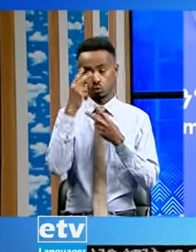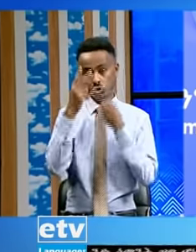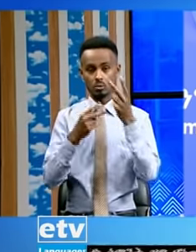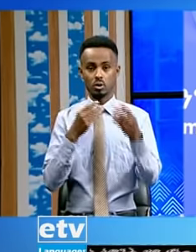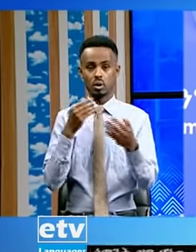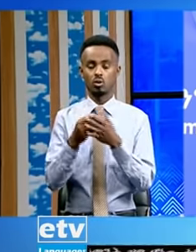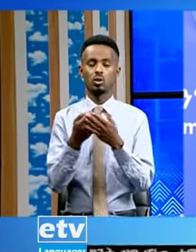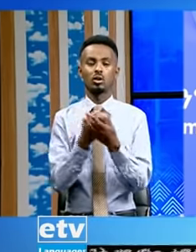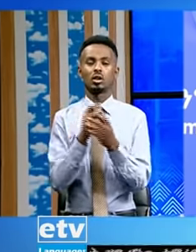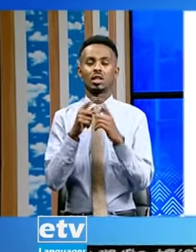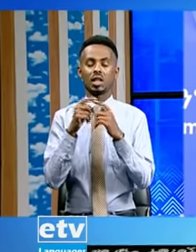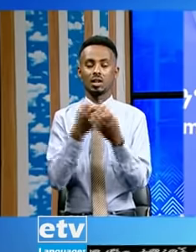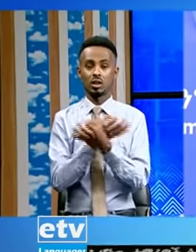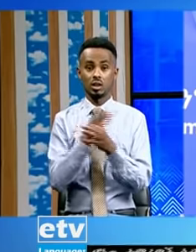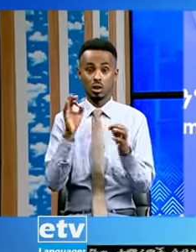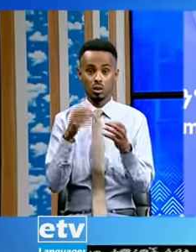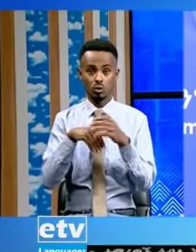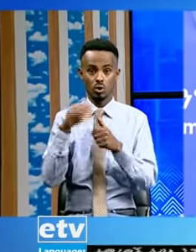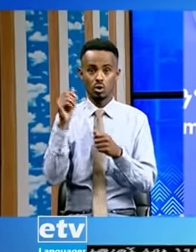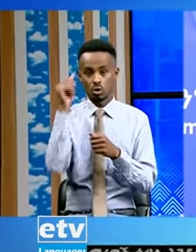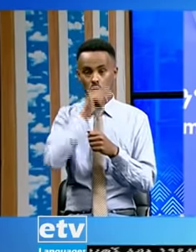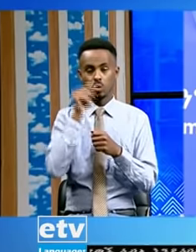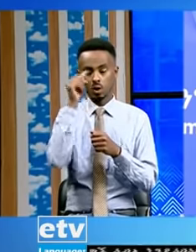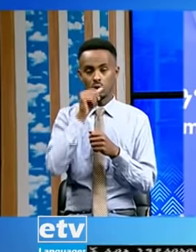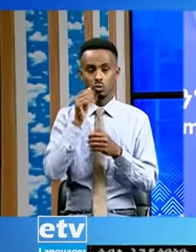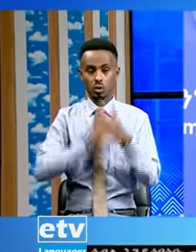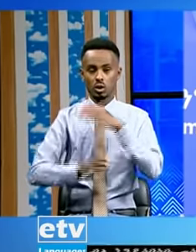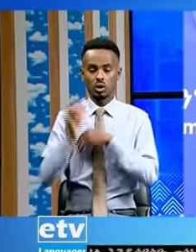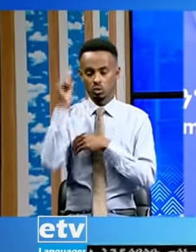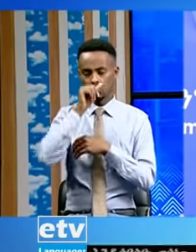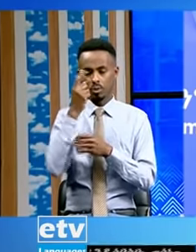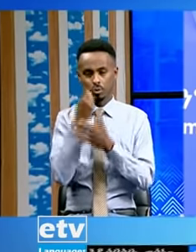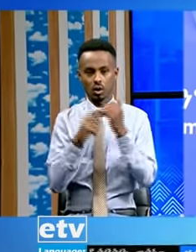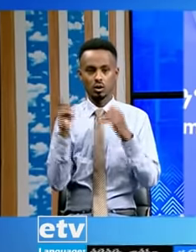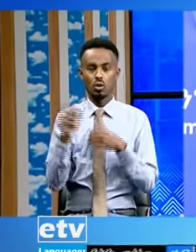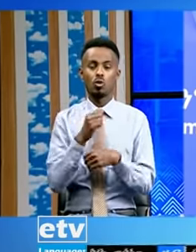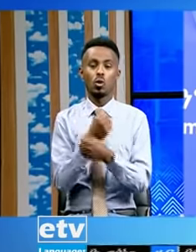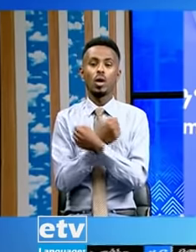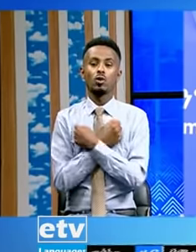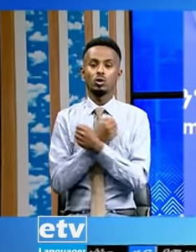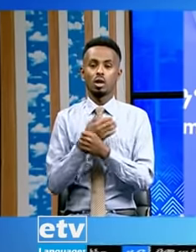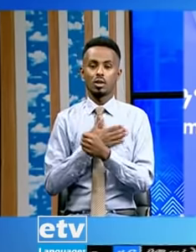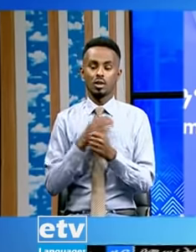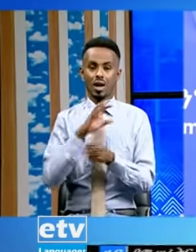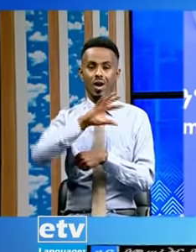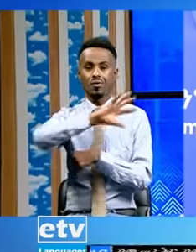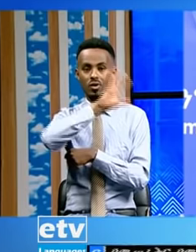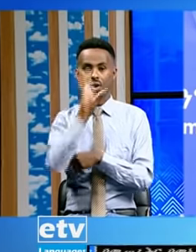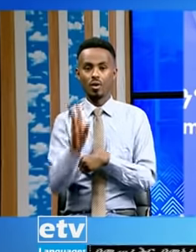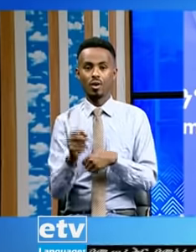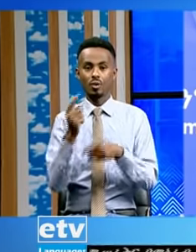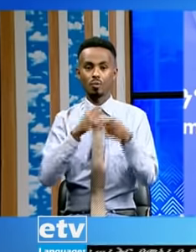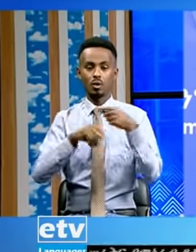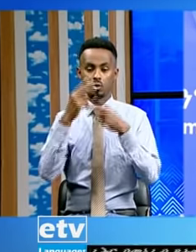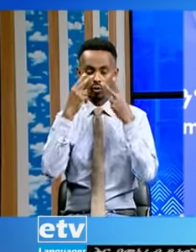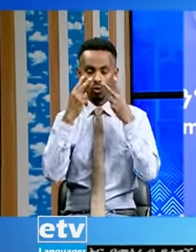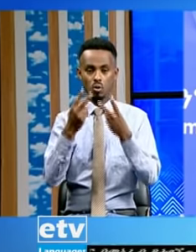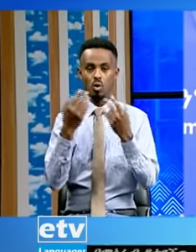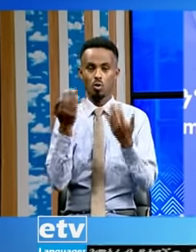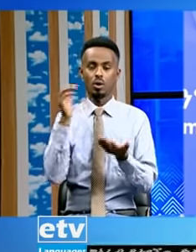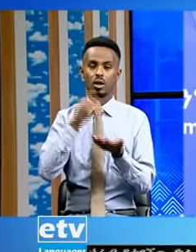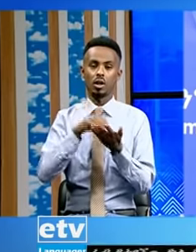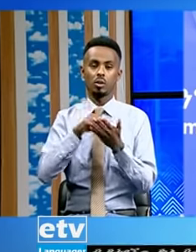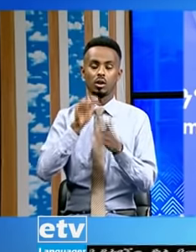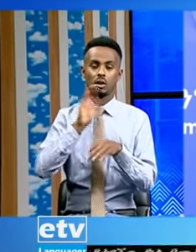መዳረሻዎች ከጣላት ነጻ ወጥቷል። ኢትዮጵያውያንና ትውልደ ኢትዮጵያውያን ብቻም ሳይሆኑ ወዳጆቻችን አፍሪካውያን መጥተው እንዲጎበኙ አሁንም